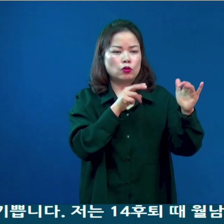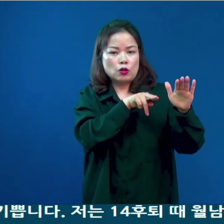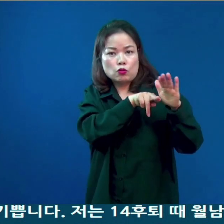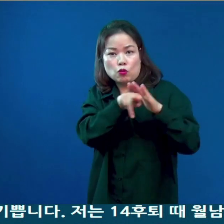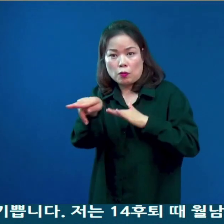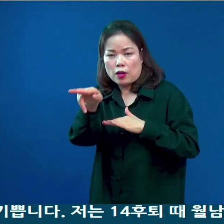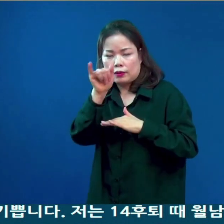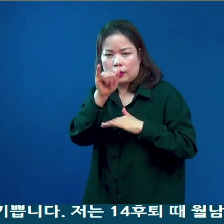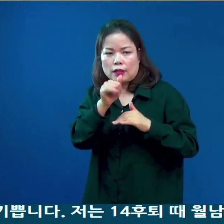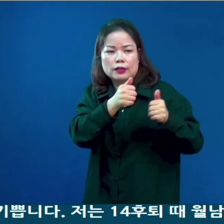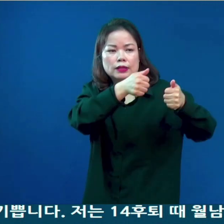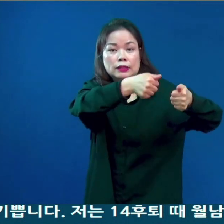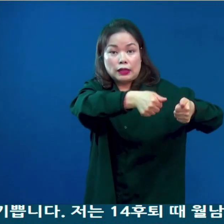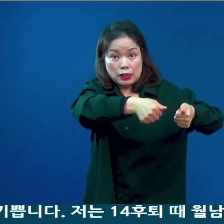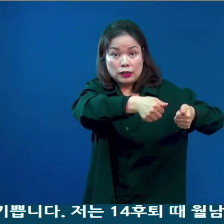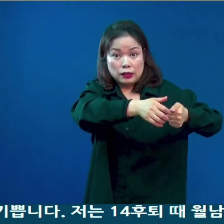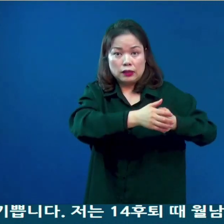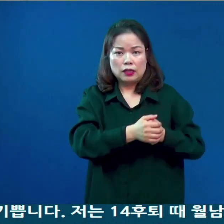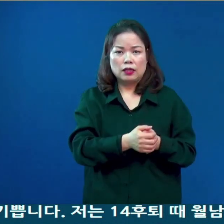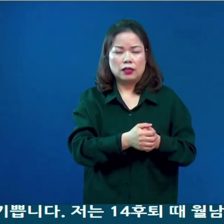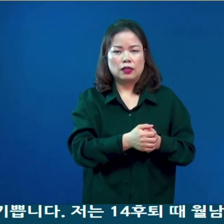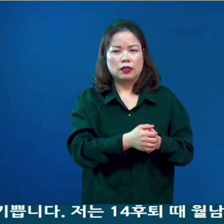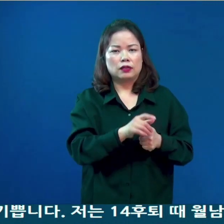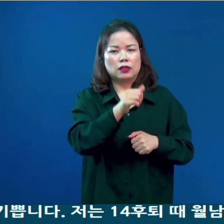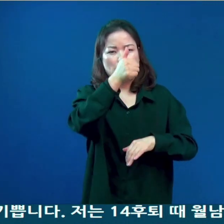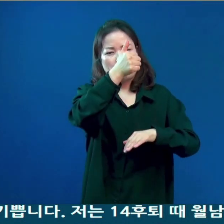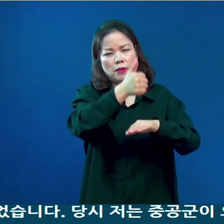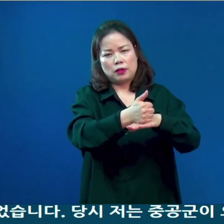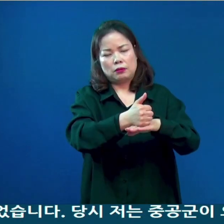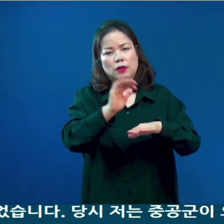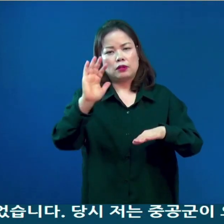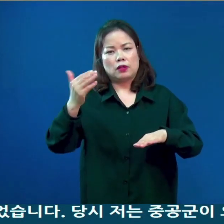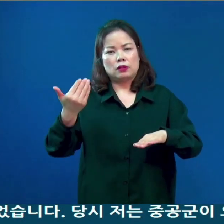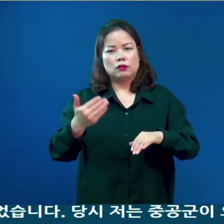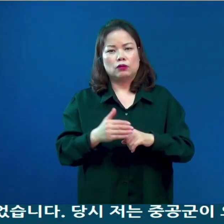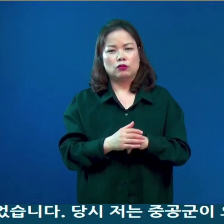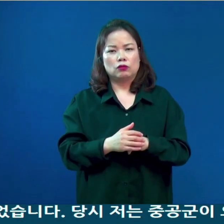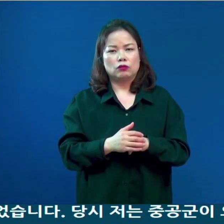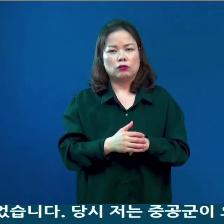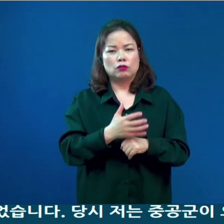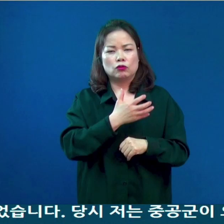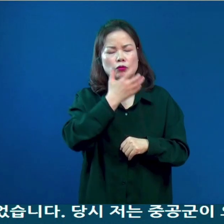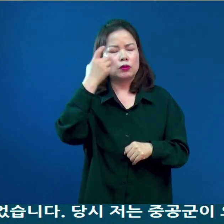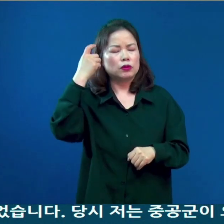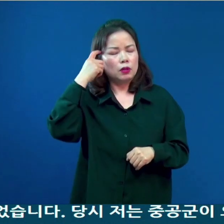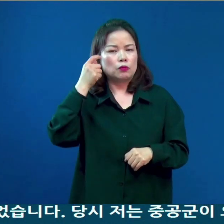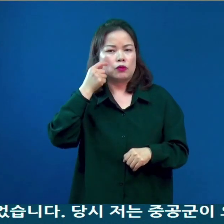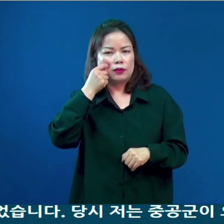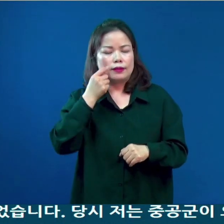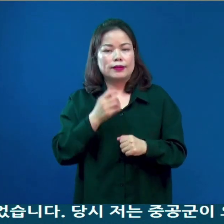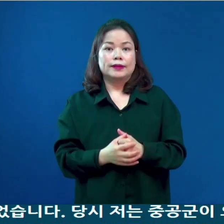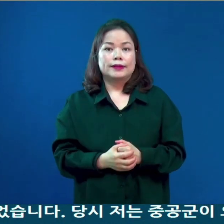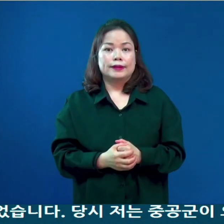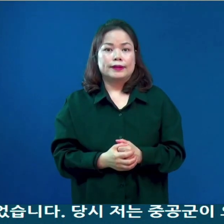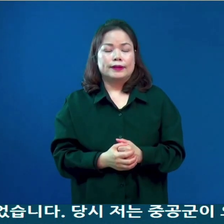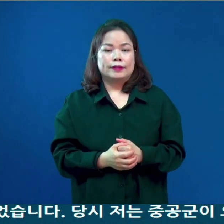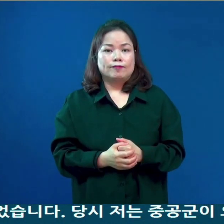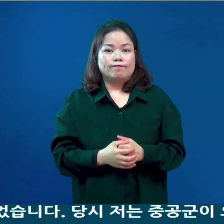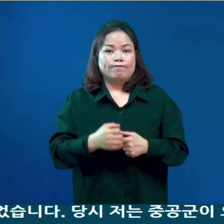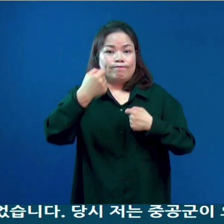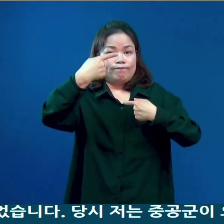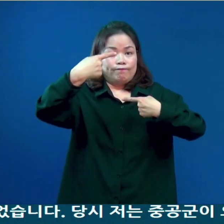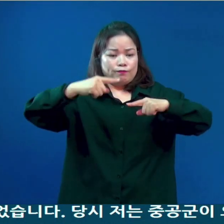있겠다고 인사를 드렸던 것이 이렇게 마지막이 되었을 줄은 꿈에도 몰랐습니다. 매